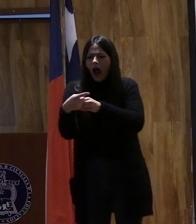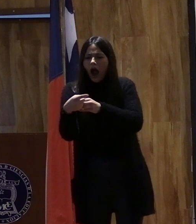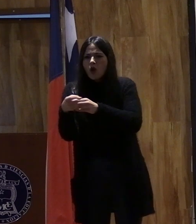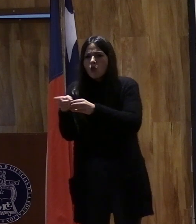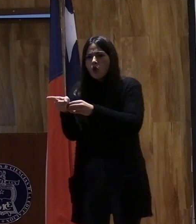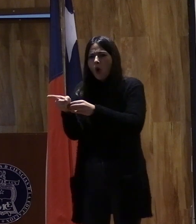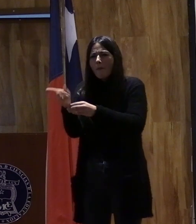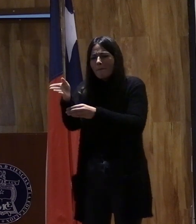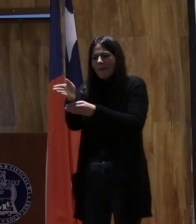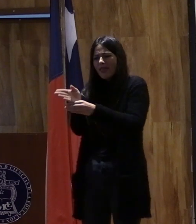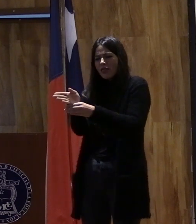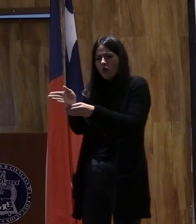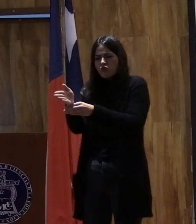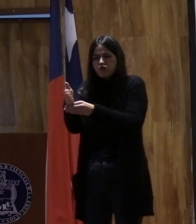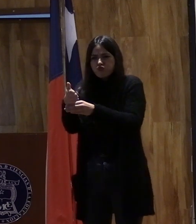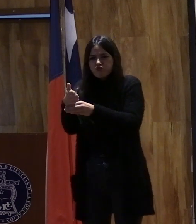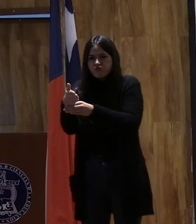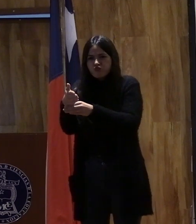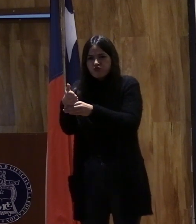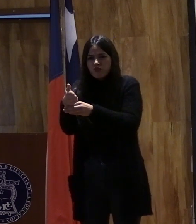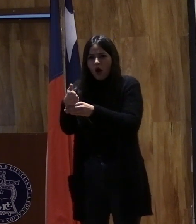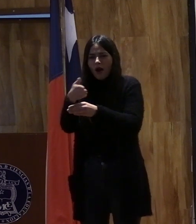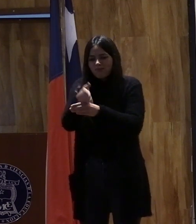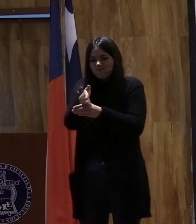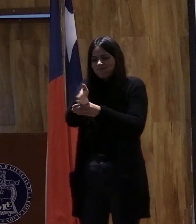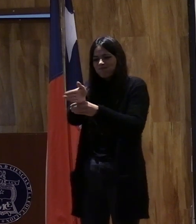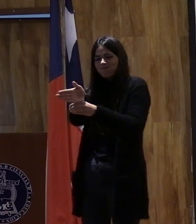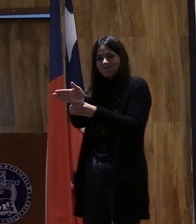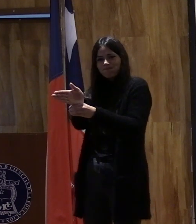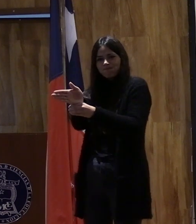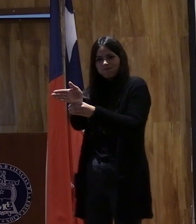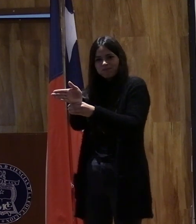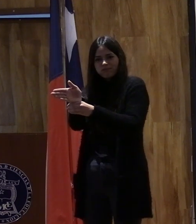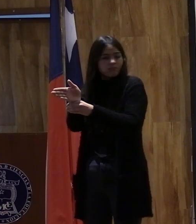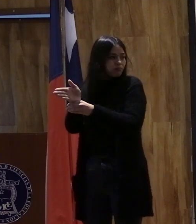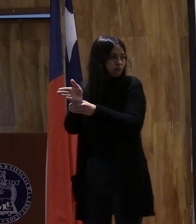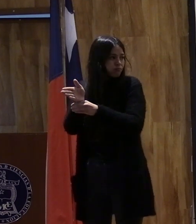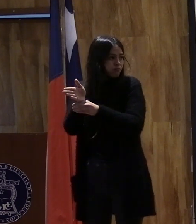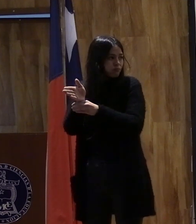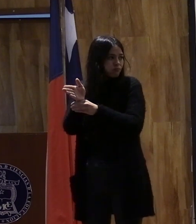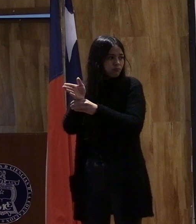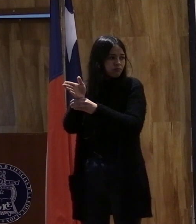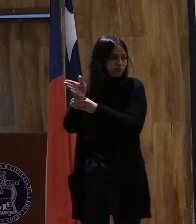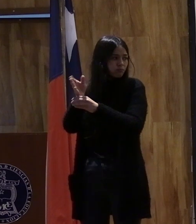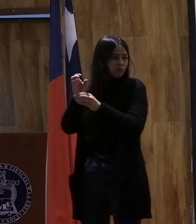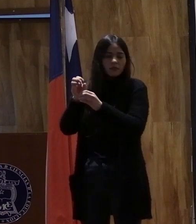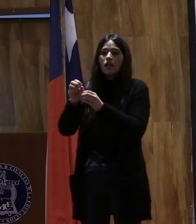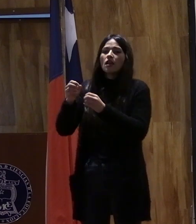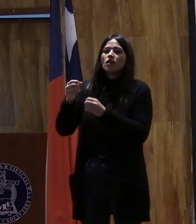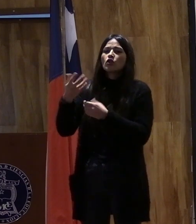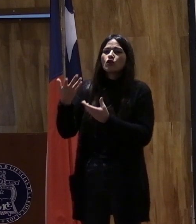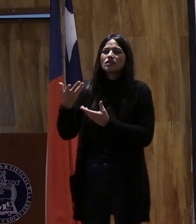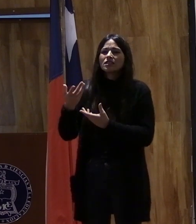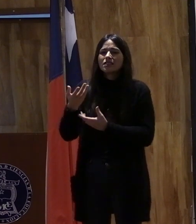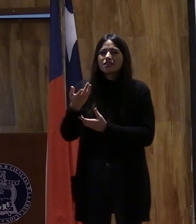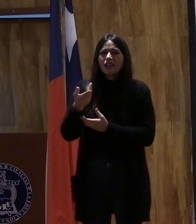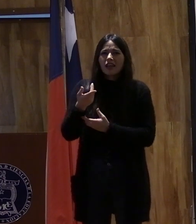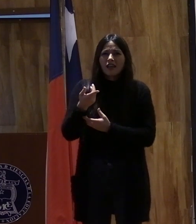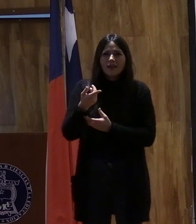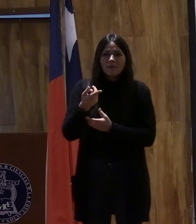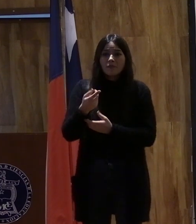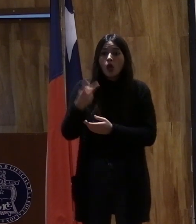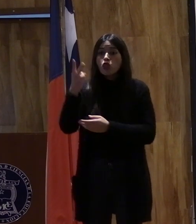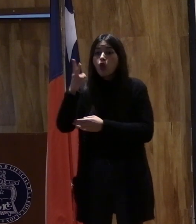a ocupar un ángulo de 50 grados en la superficie. Es decir, en vez de demorarse